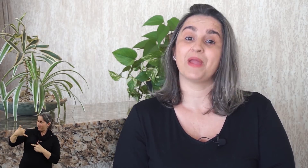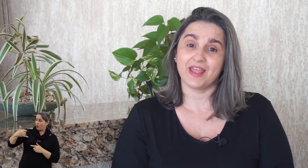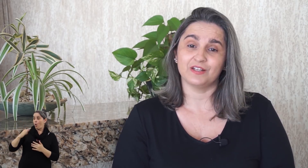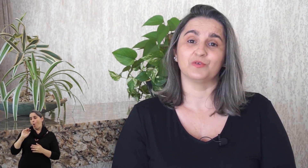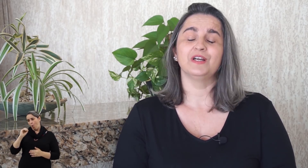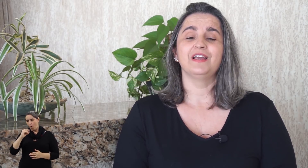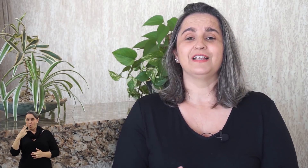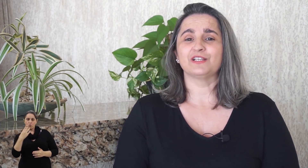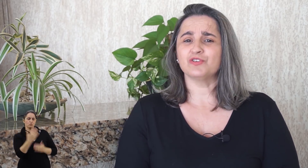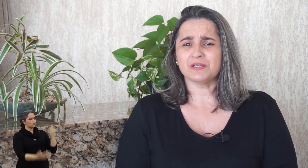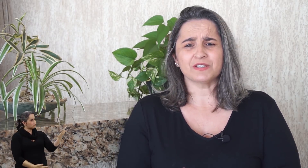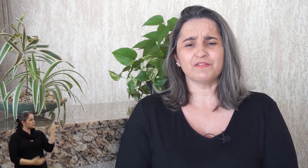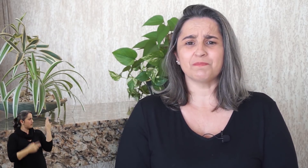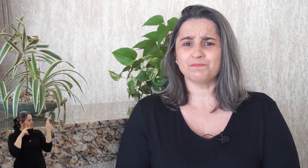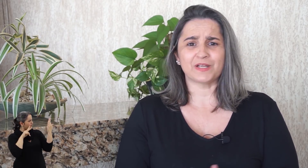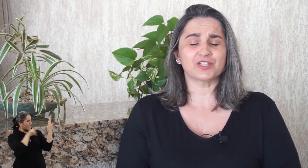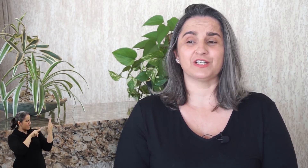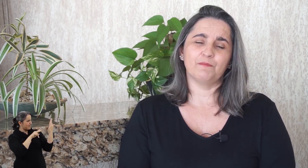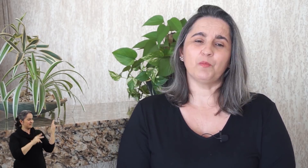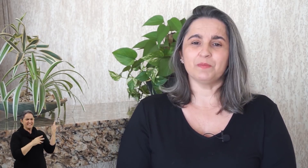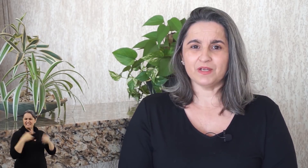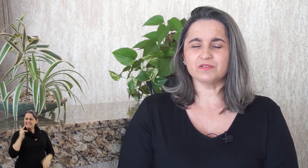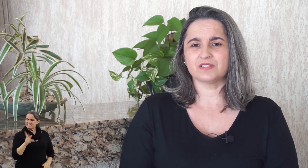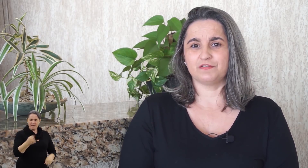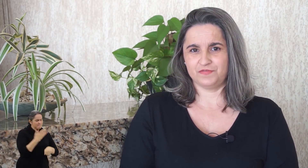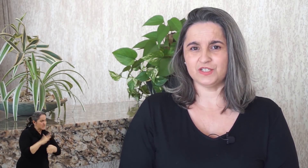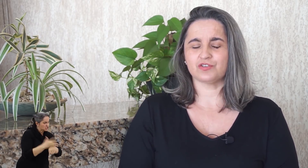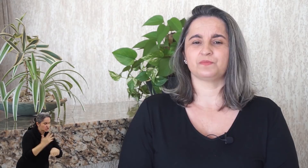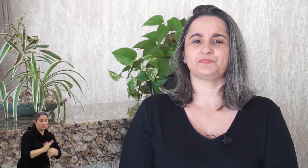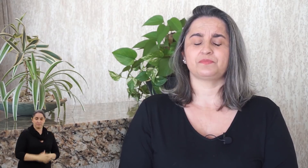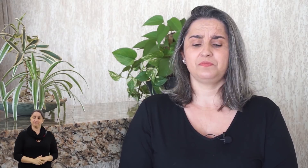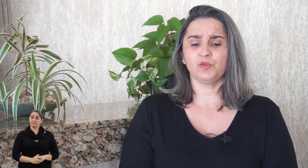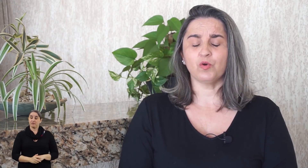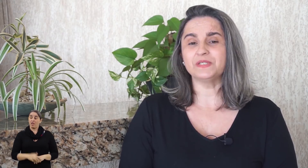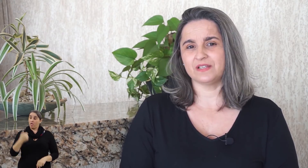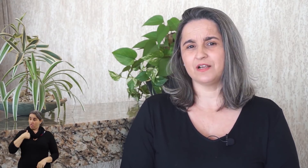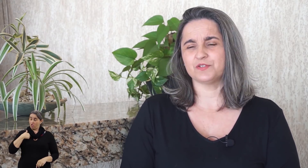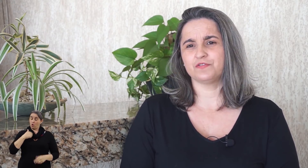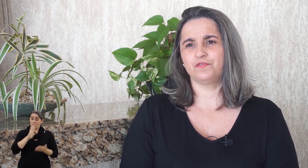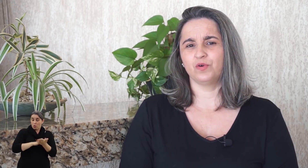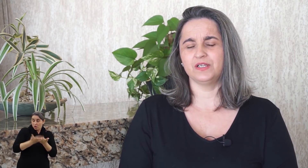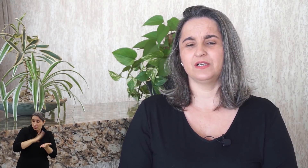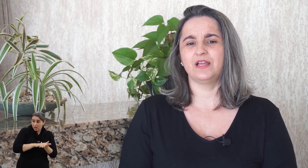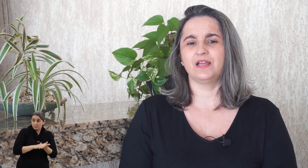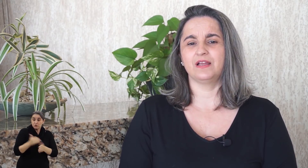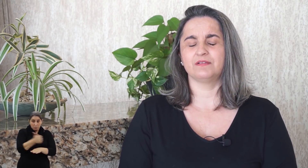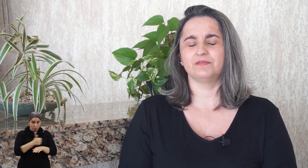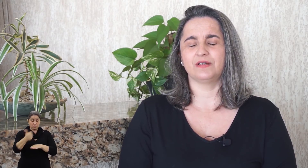no espelho. Então eu sempre estava praticando. O meu primeiro serviço como intérprete